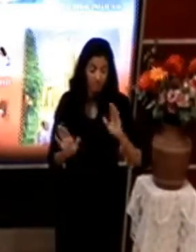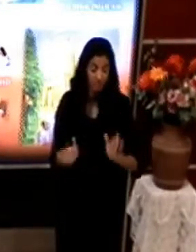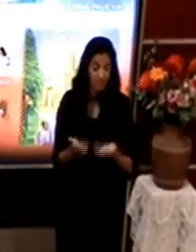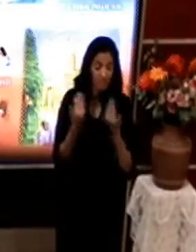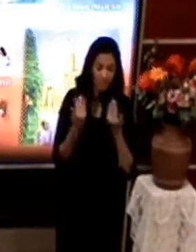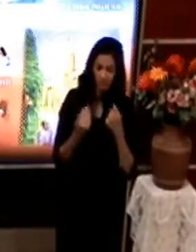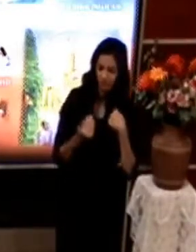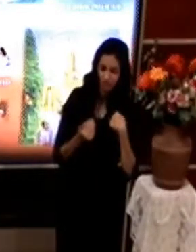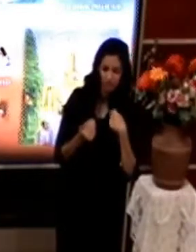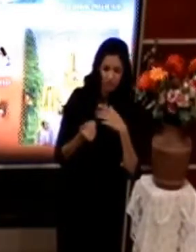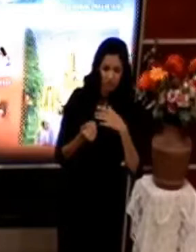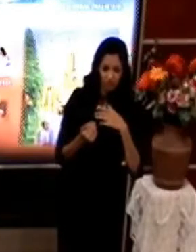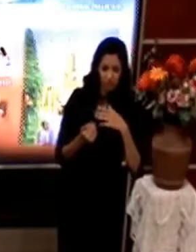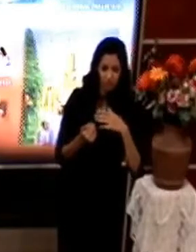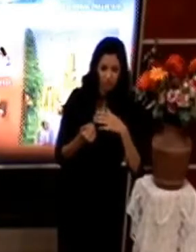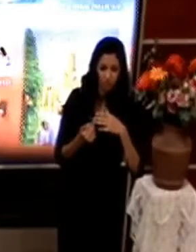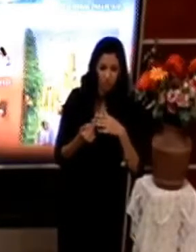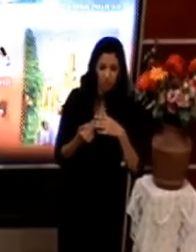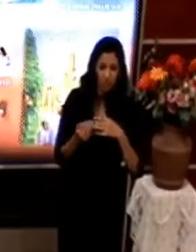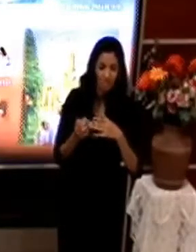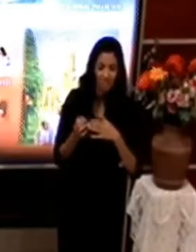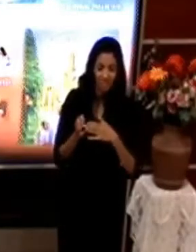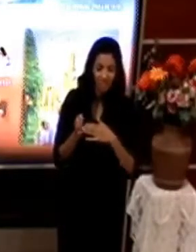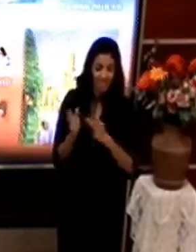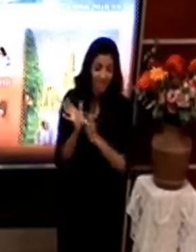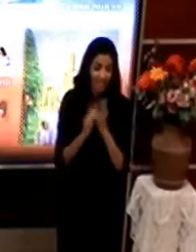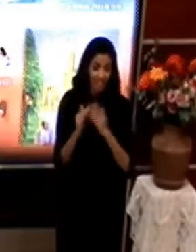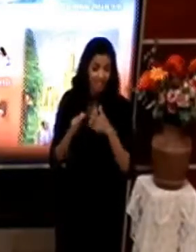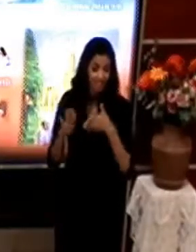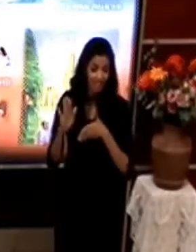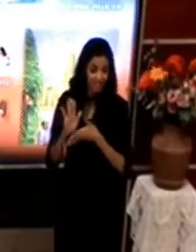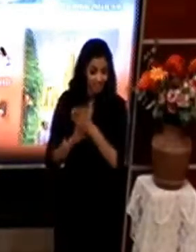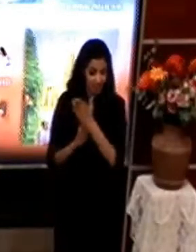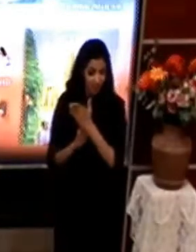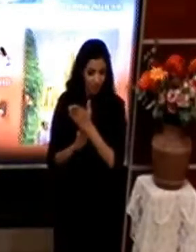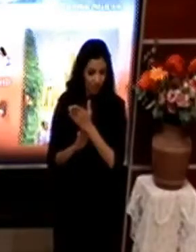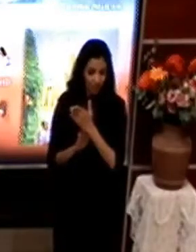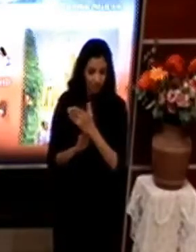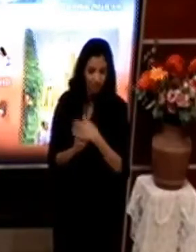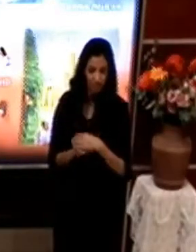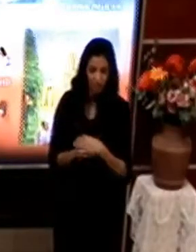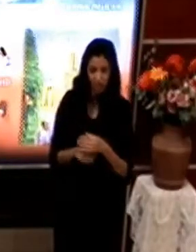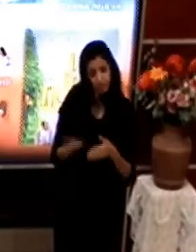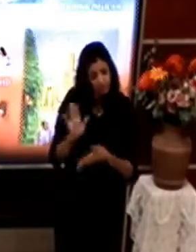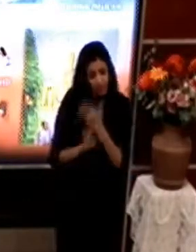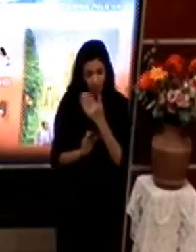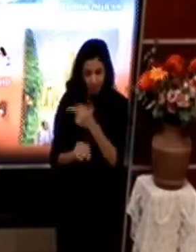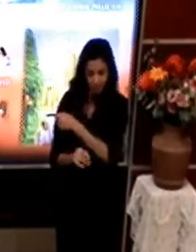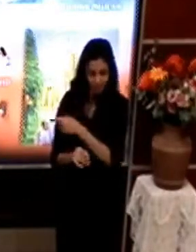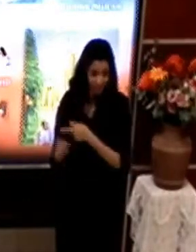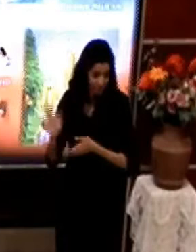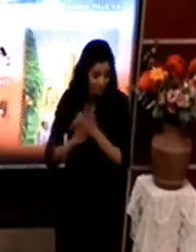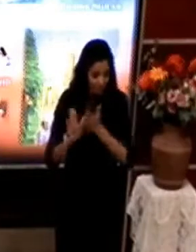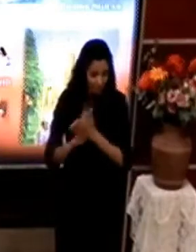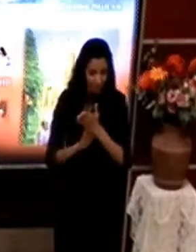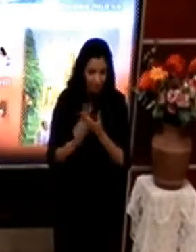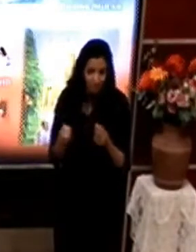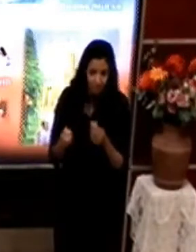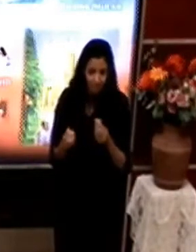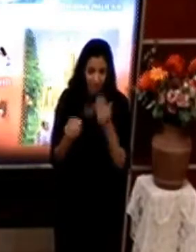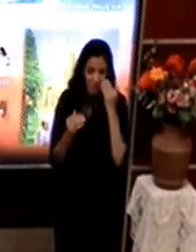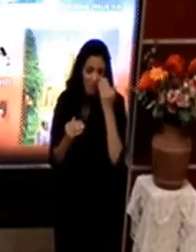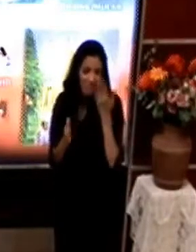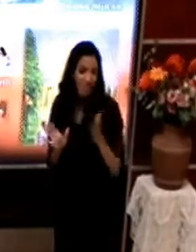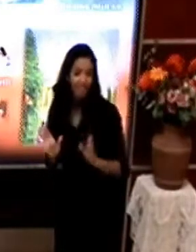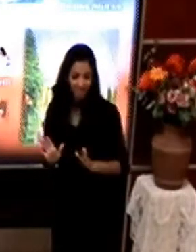bueno, dijo una mala palabra. Le digo, vamos, le digo, ¿a qué querés? Vamos, le digo, molestó un rato, le digo. Y